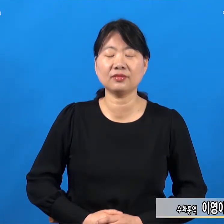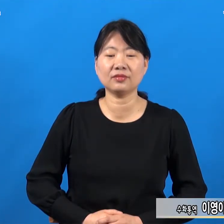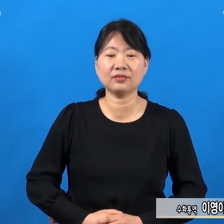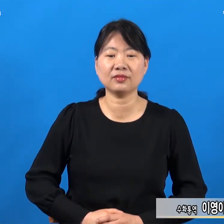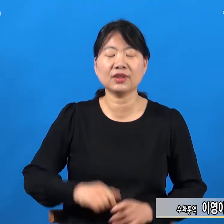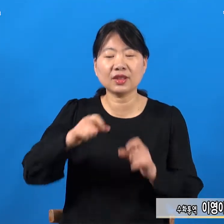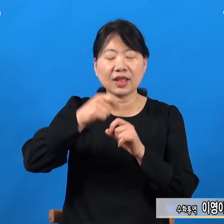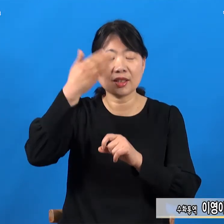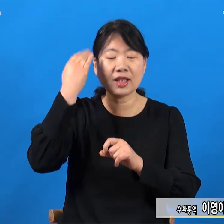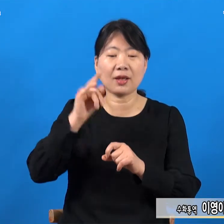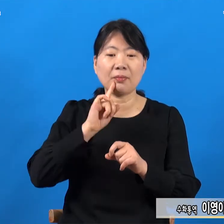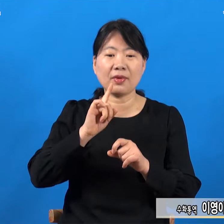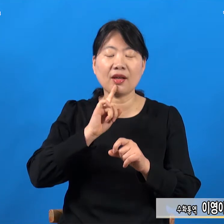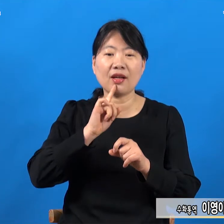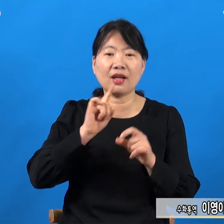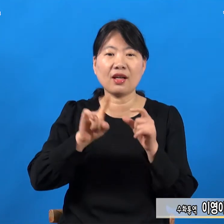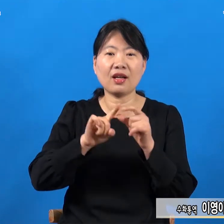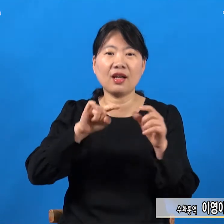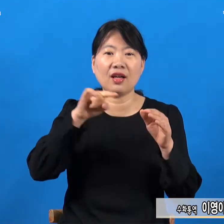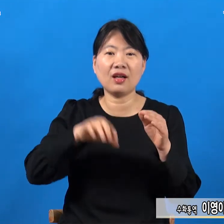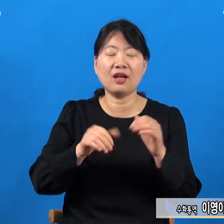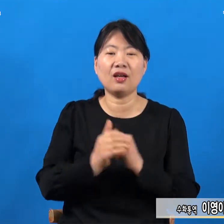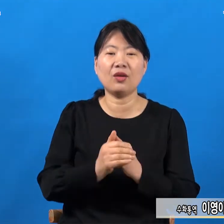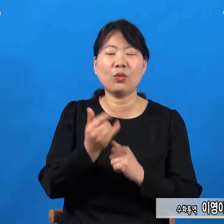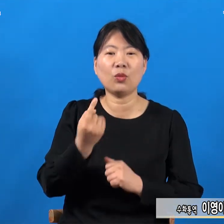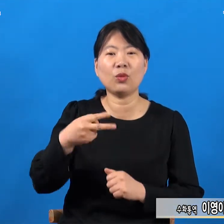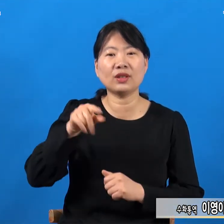고사 성어에